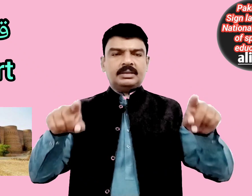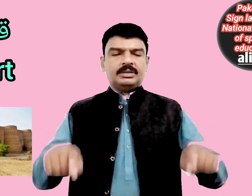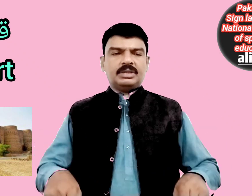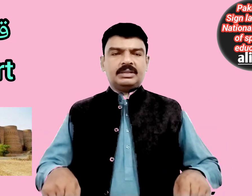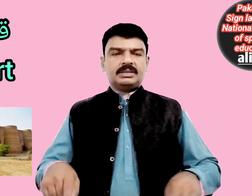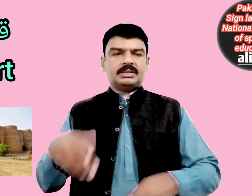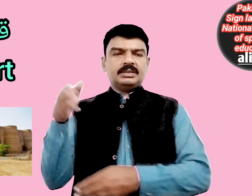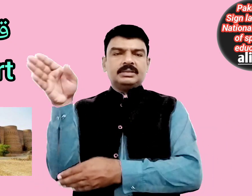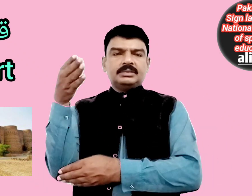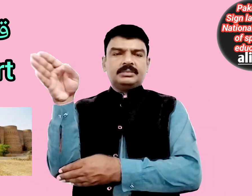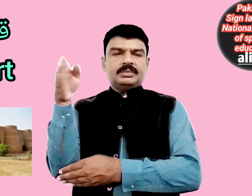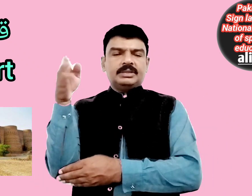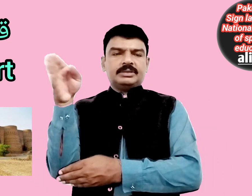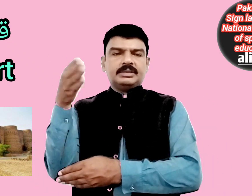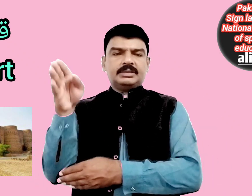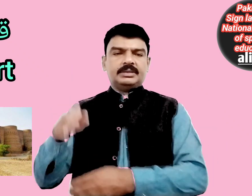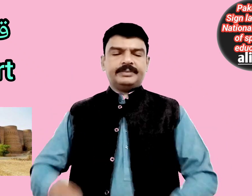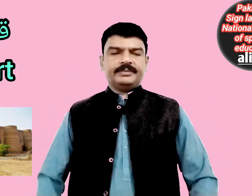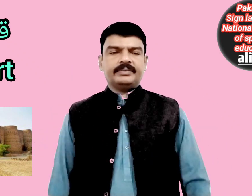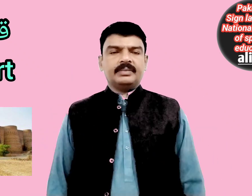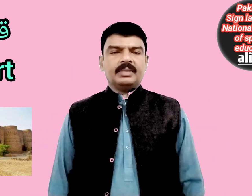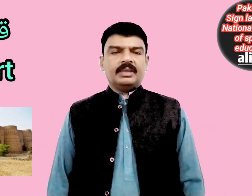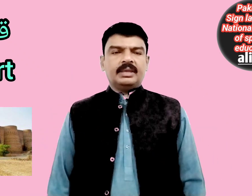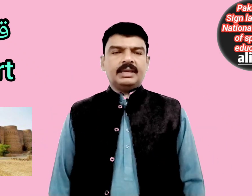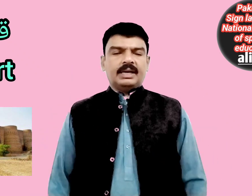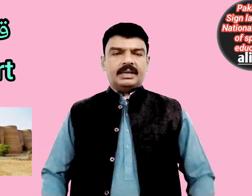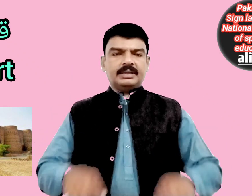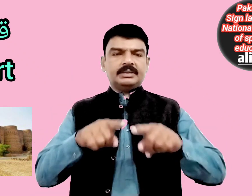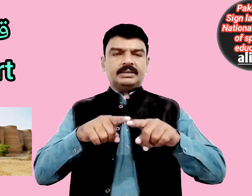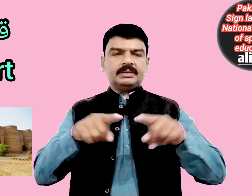قلعہ عمارت کا سائن پرچم کا سائن قلعہ